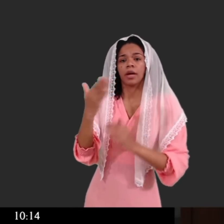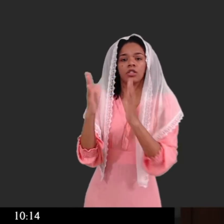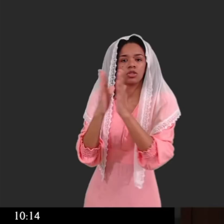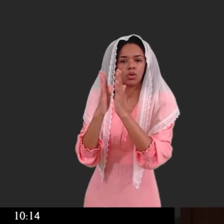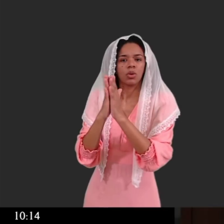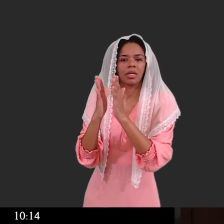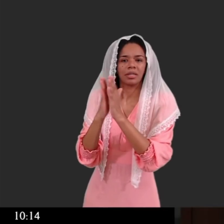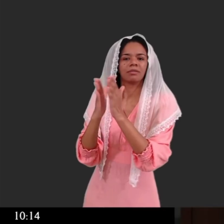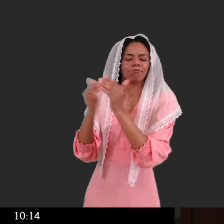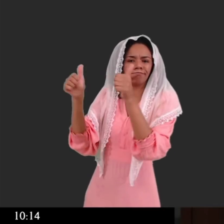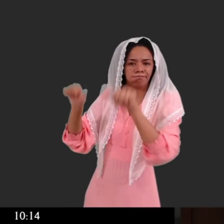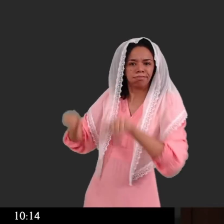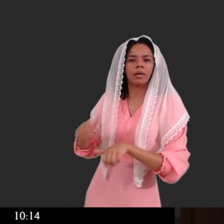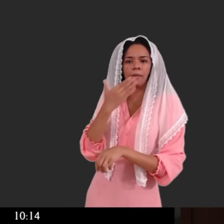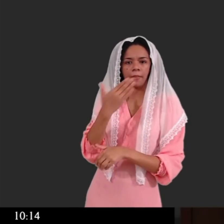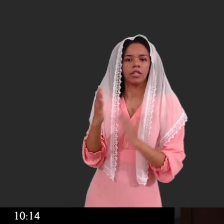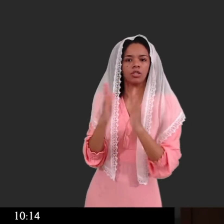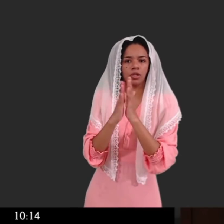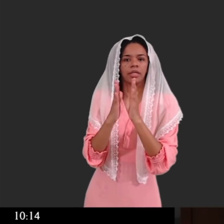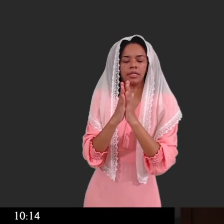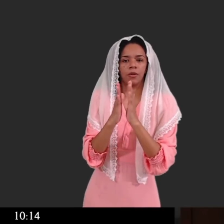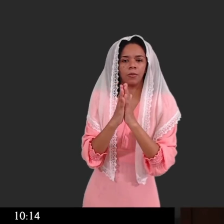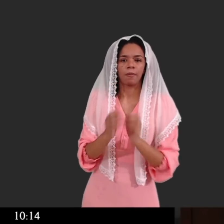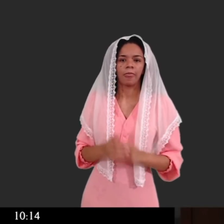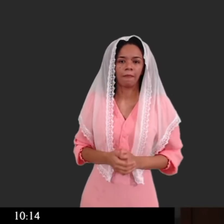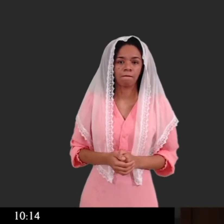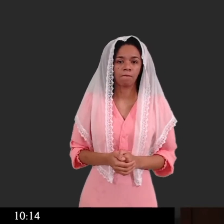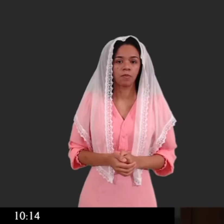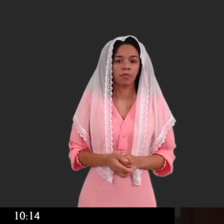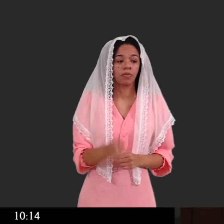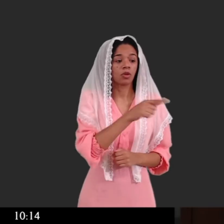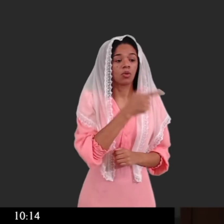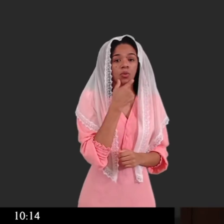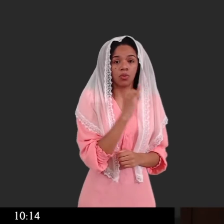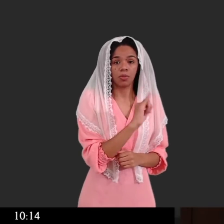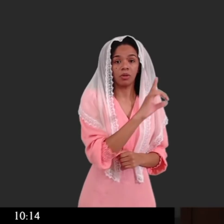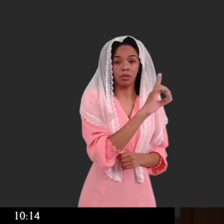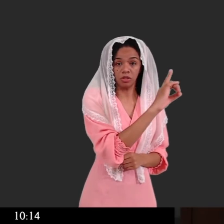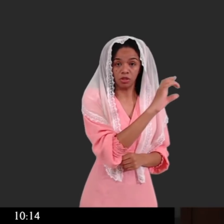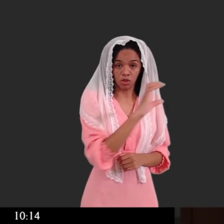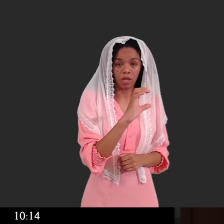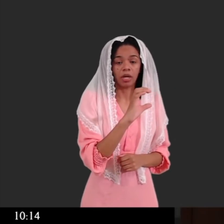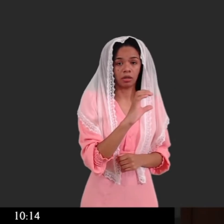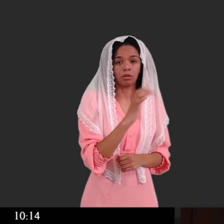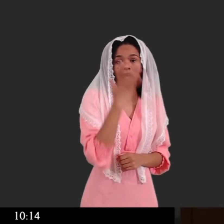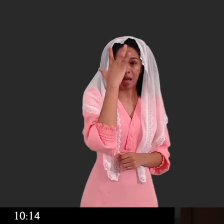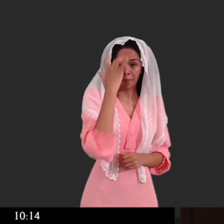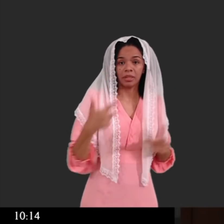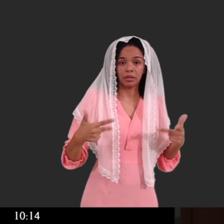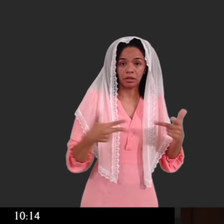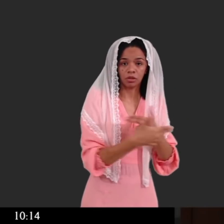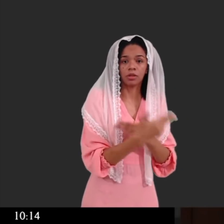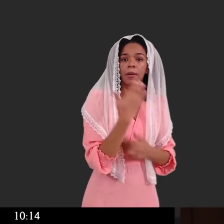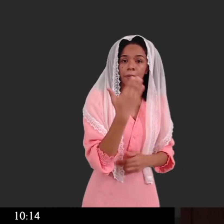bem. O irmão Diácono Hidson Bueno, filho do irmão Salvador, amanhã passará por uma cirurgia de hérnia. Pede